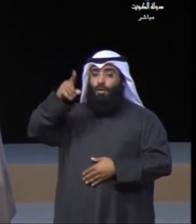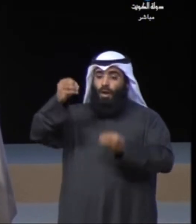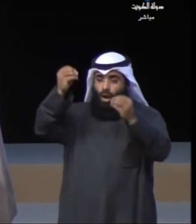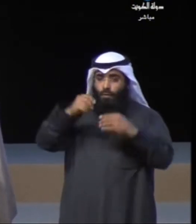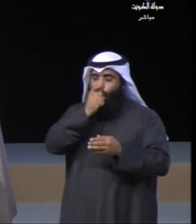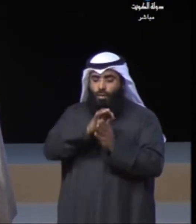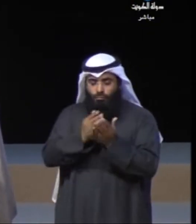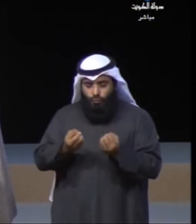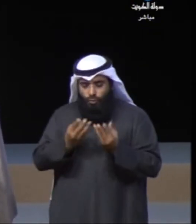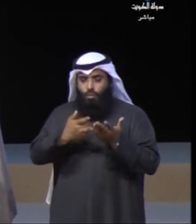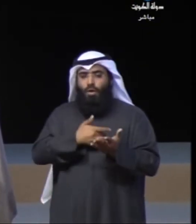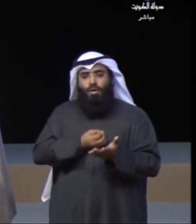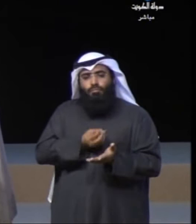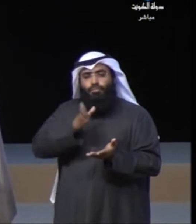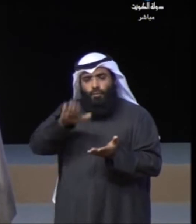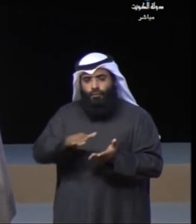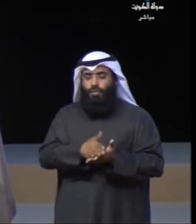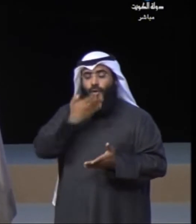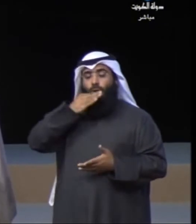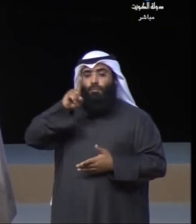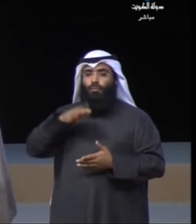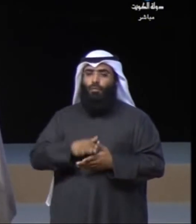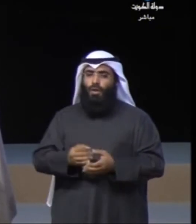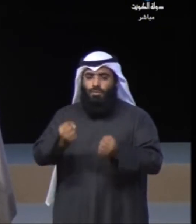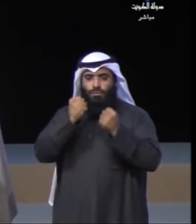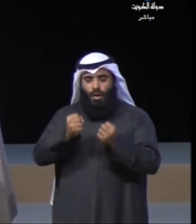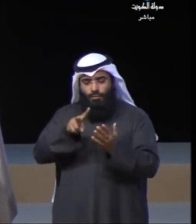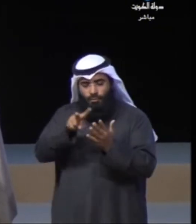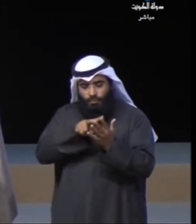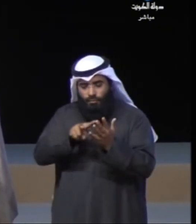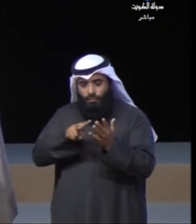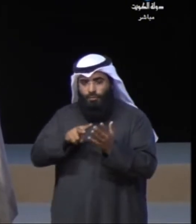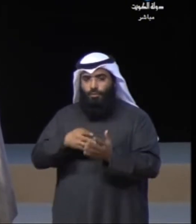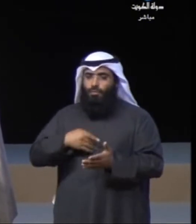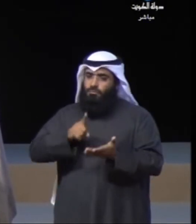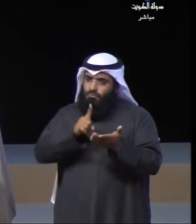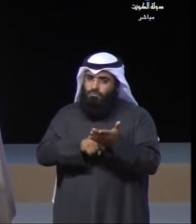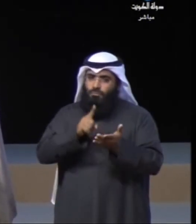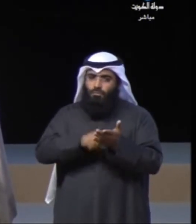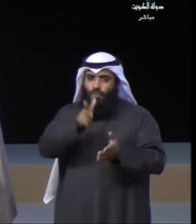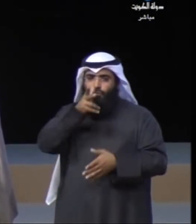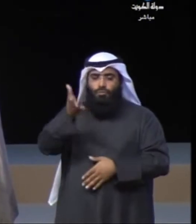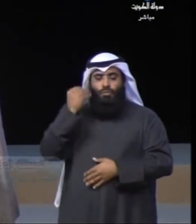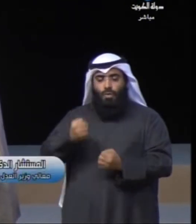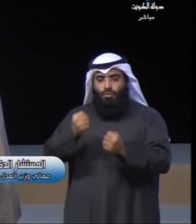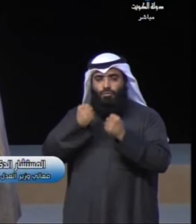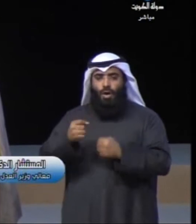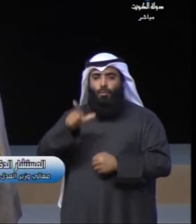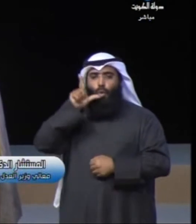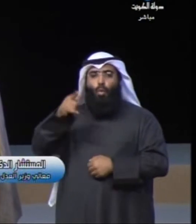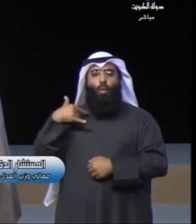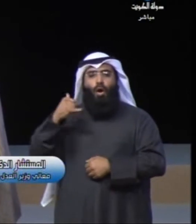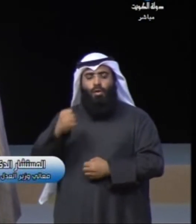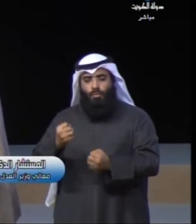بكتابه القلوب وأنزله في أوجز لفظ وأعجز أسلوب، فأعيت بلاغته البلغاء وأعجز